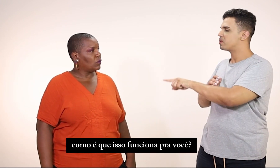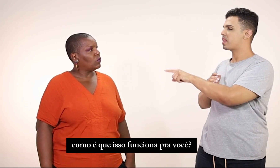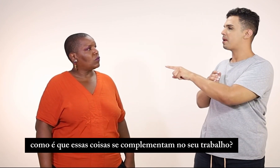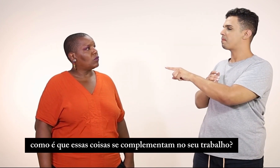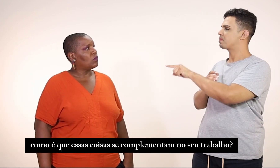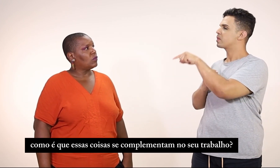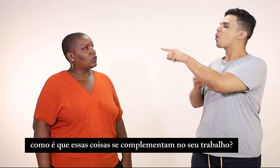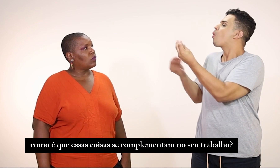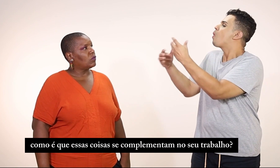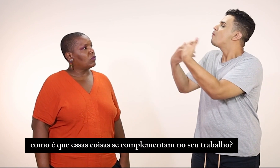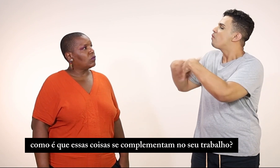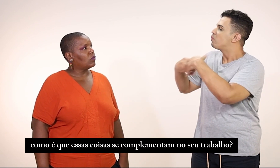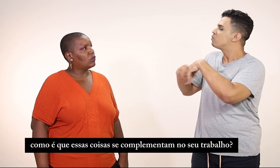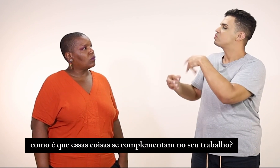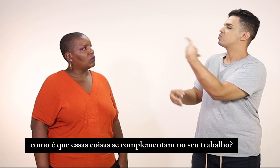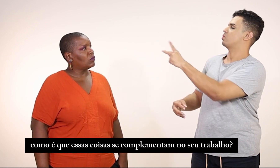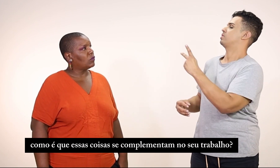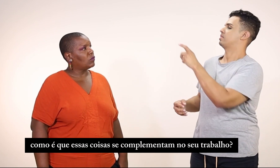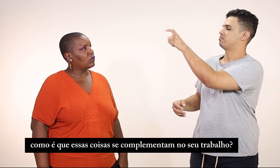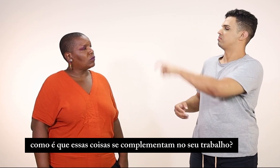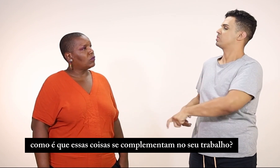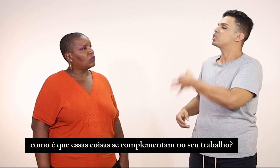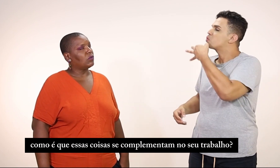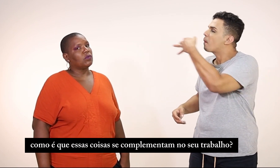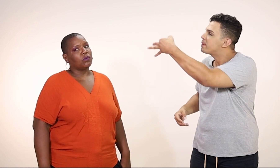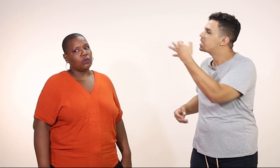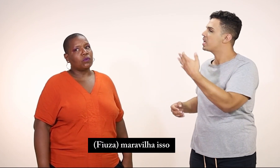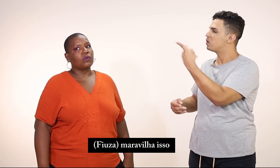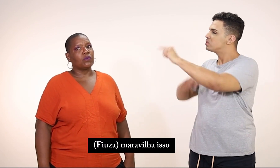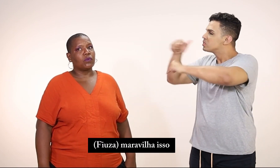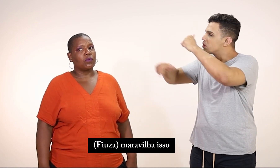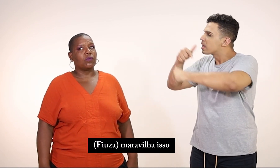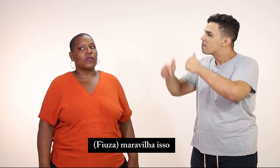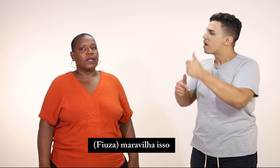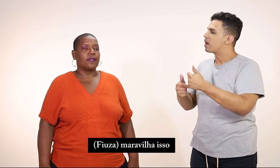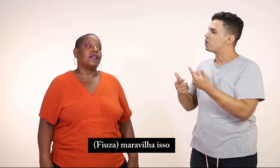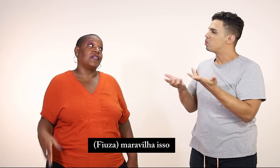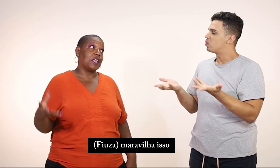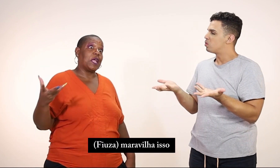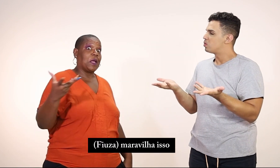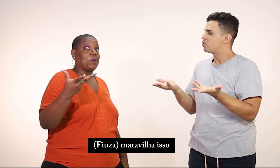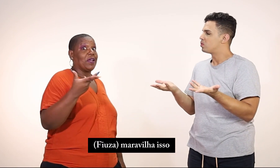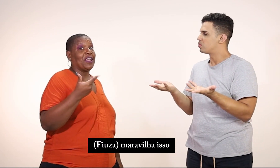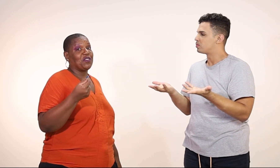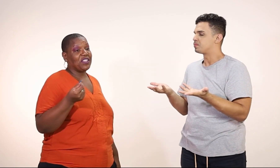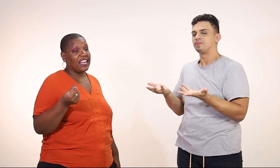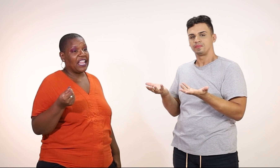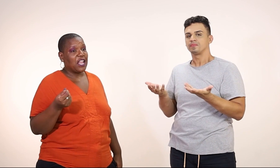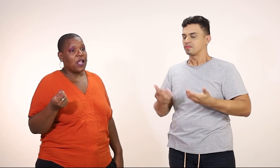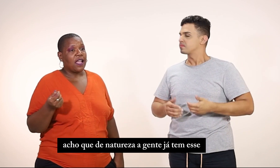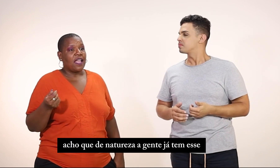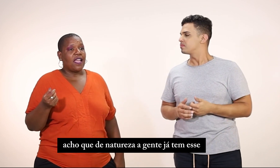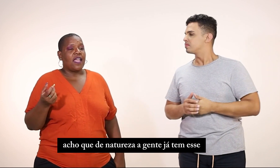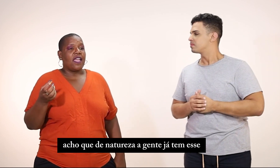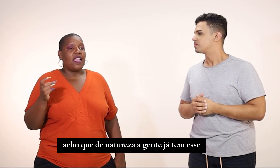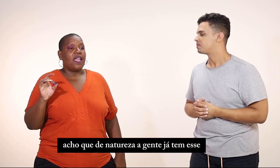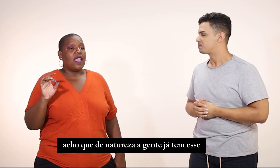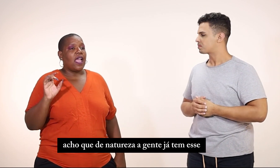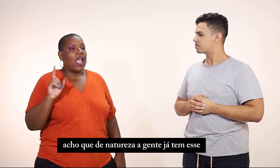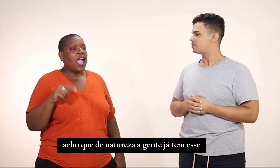Como é que essas coisas se complementam no seu trabalho? Maravilha! Isso, acho que de natureza a gente já